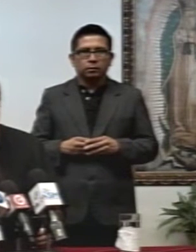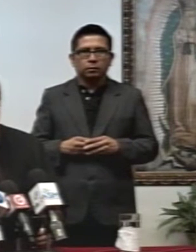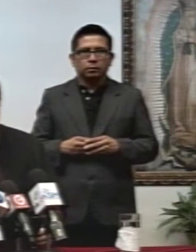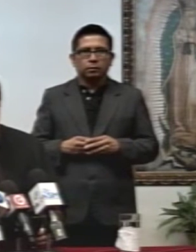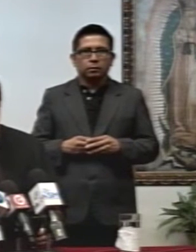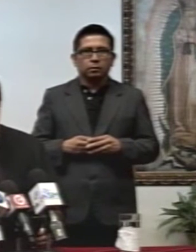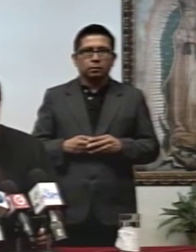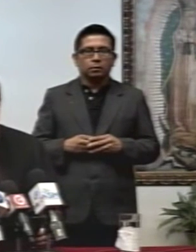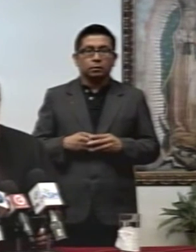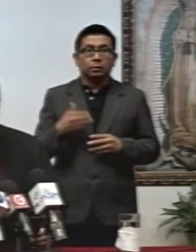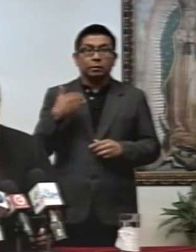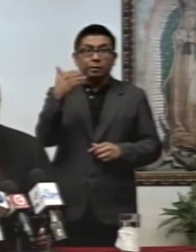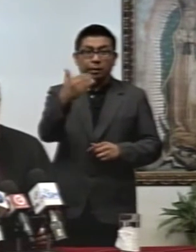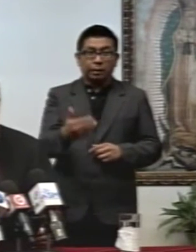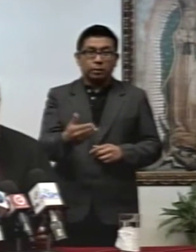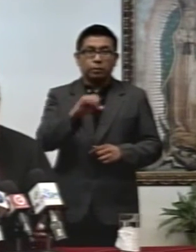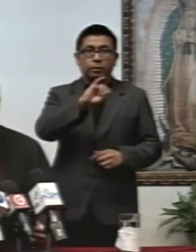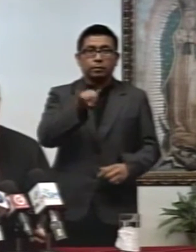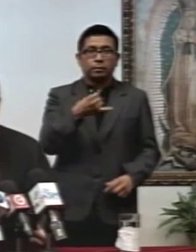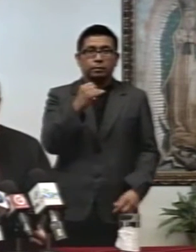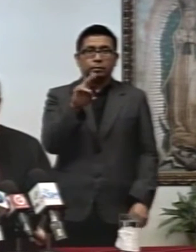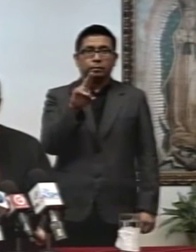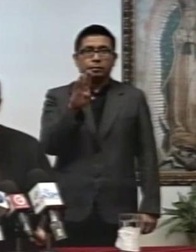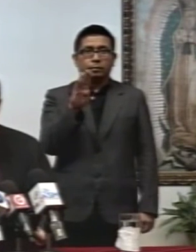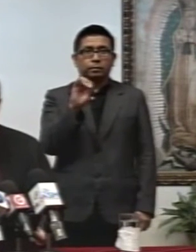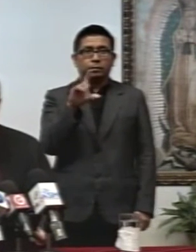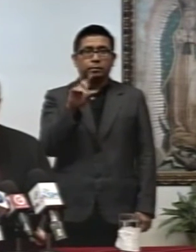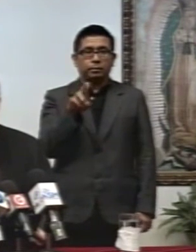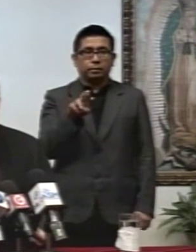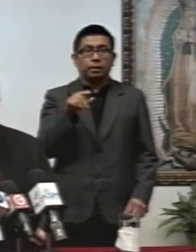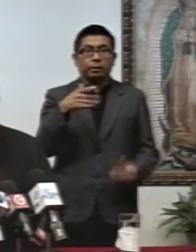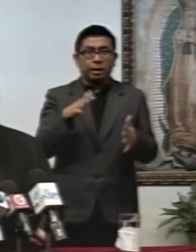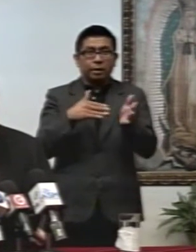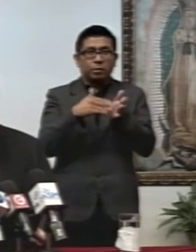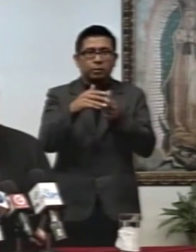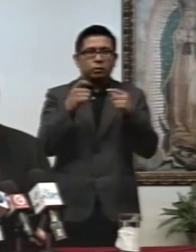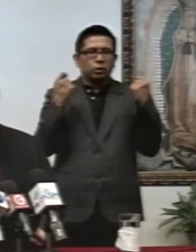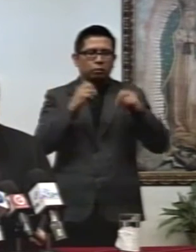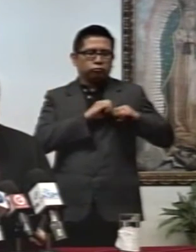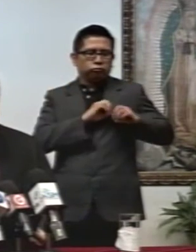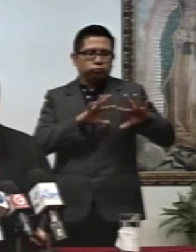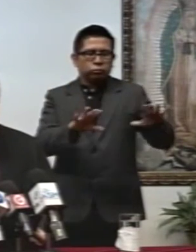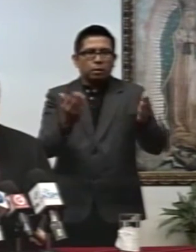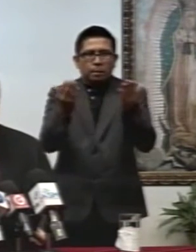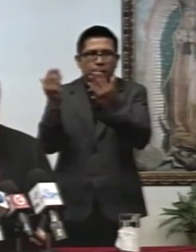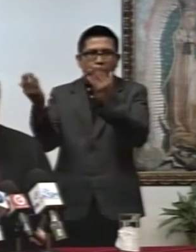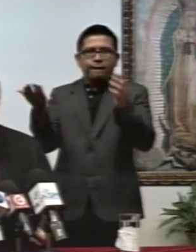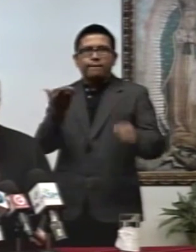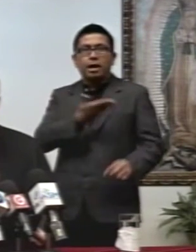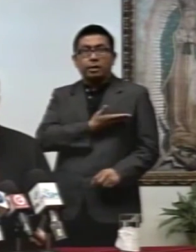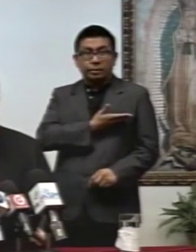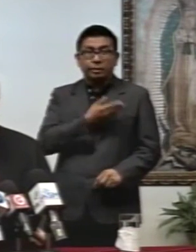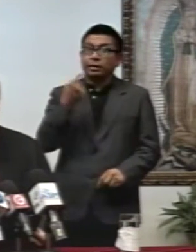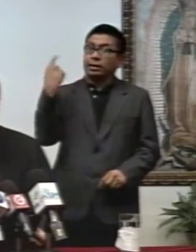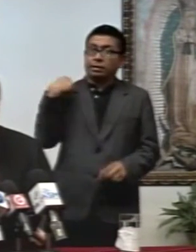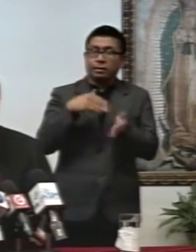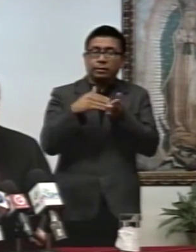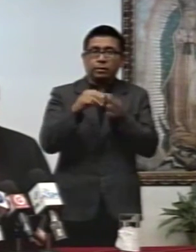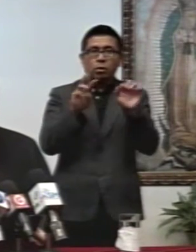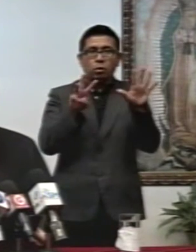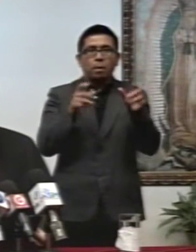El año jubilar de la misericordia fue abierto por el Papa Francisco el 8 de diciembre del año